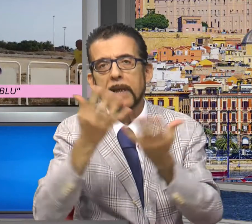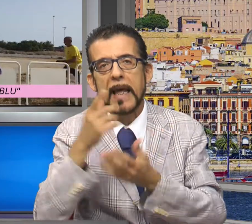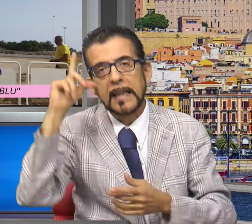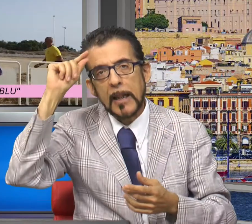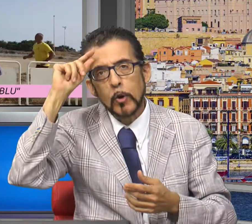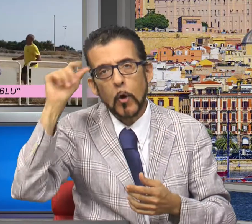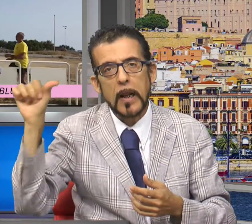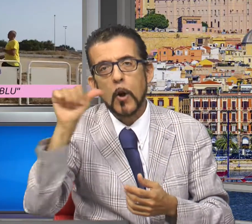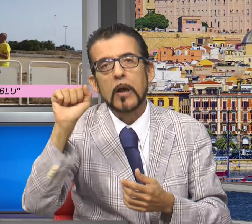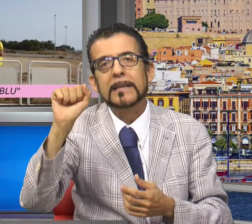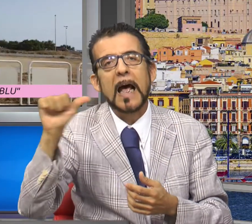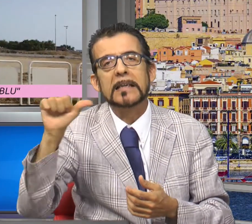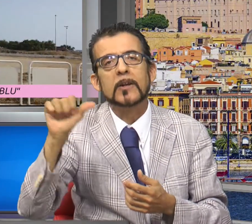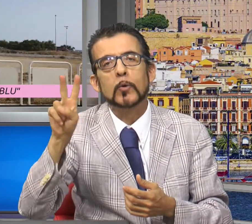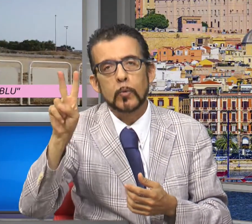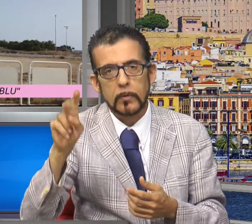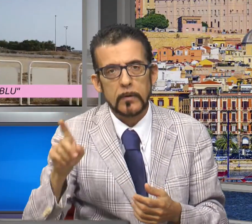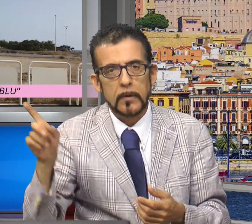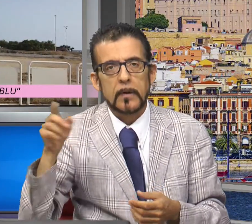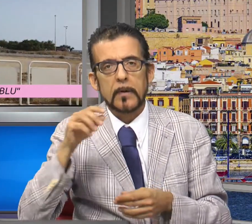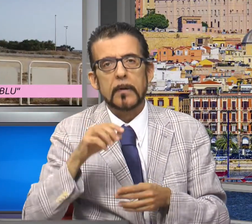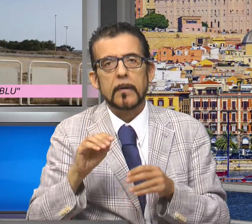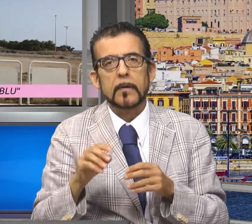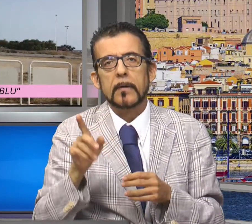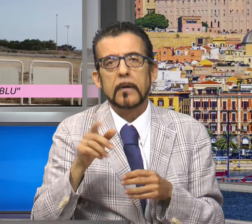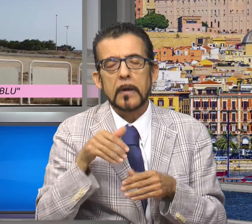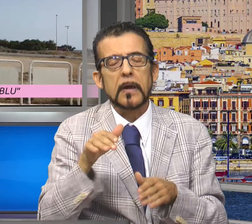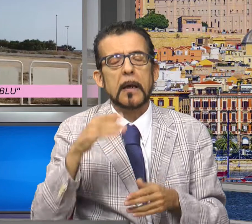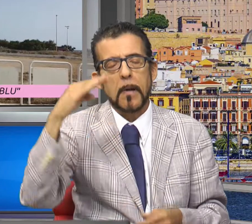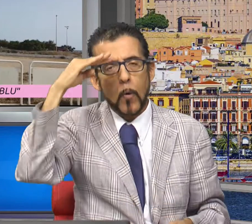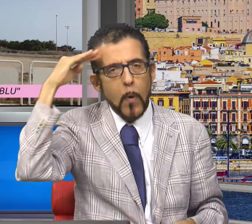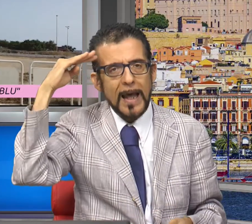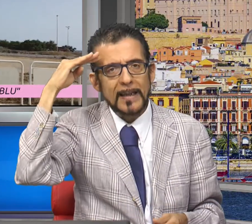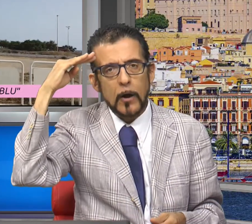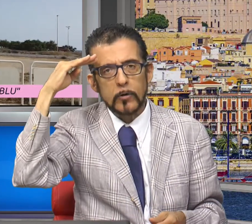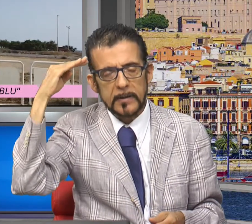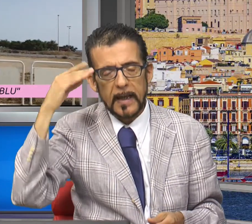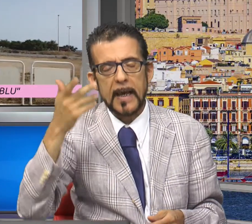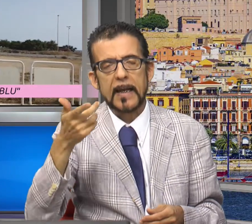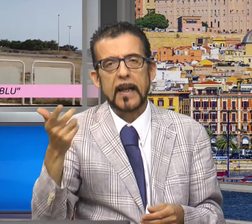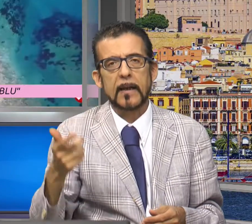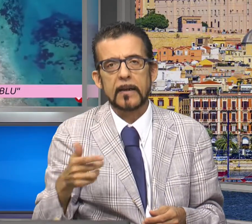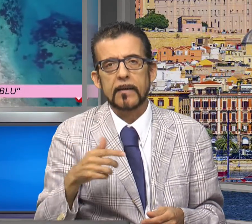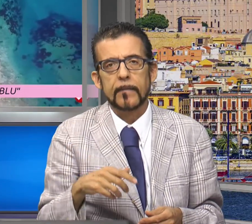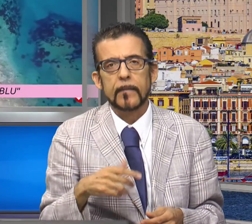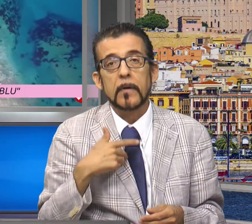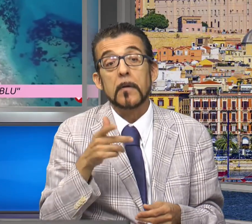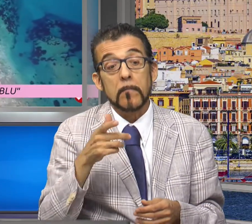Maurilio Murri e dei rappresentanti della Guardia Costiera e della Capitaneria di Porto Torres, a conferma di quanto il riconoscimento riconoscimento sia prezioso